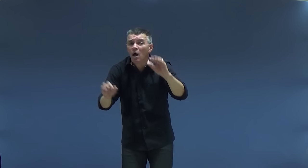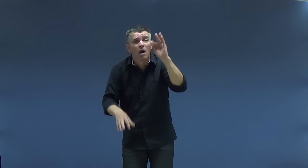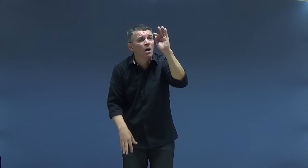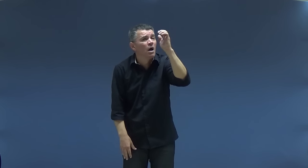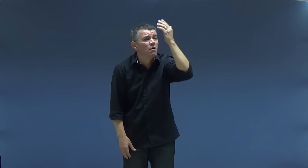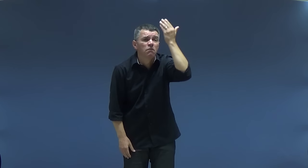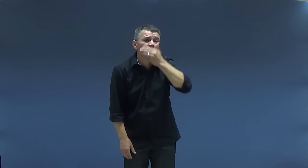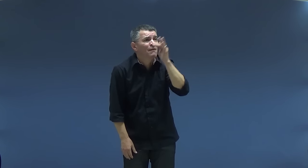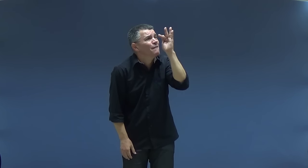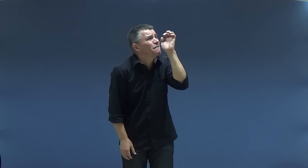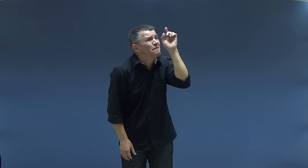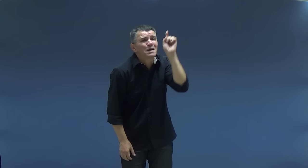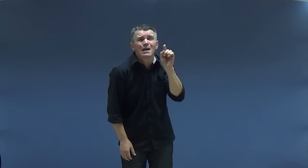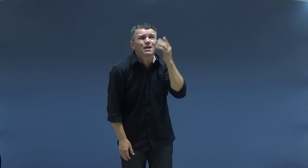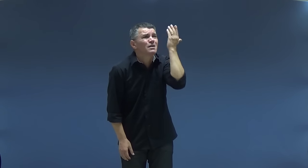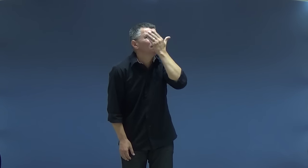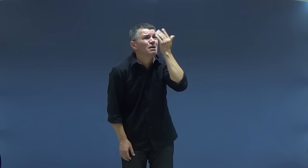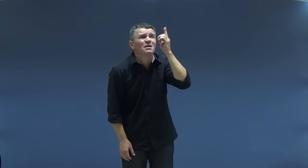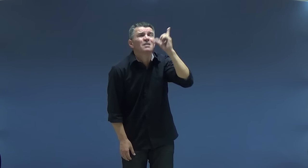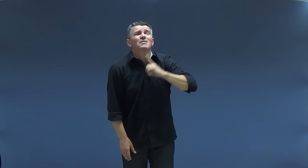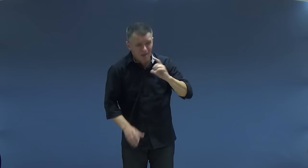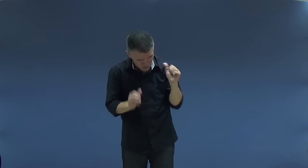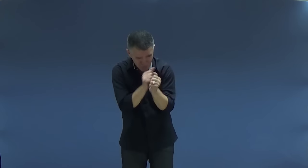mulher simples, mas ela tinha fé.